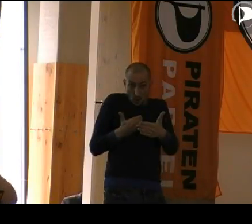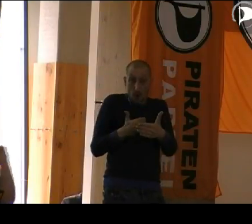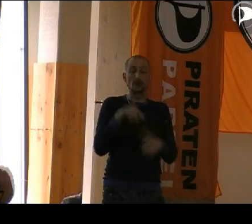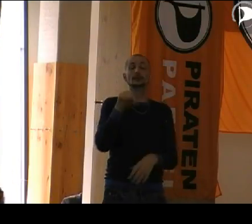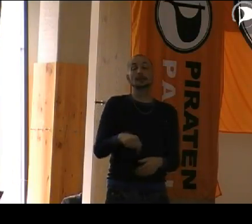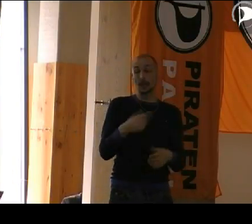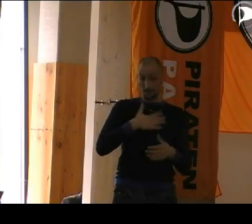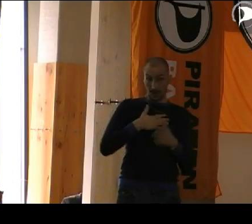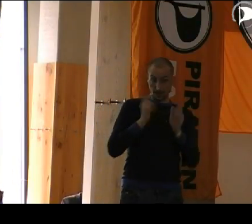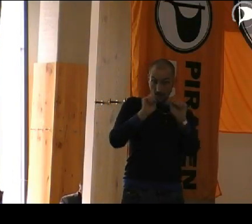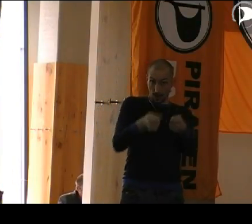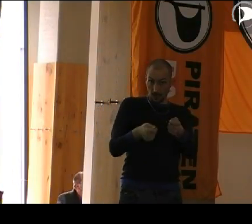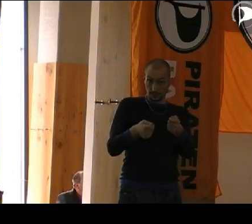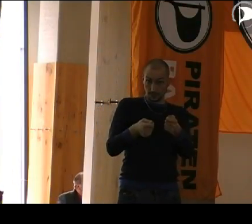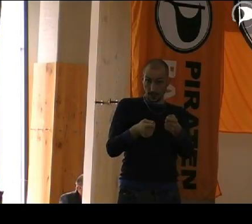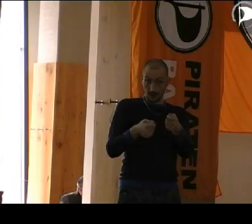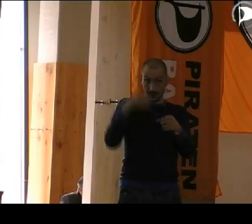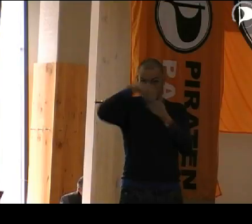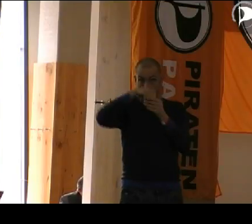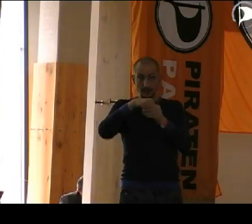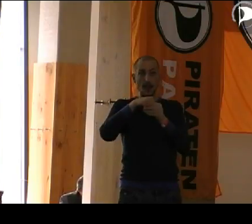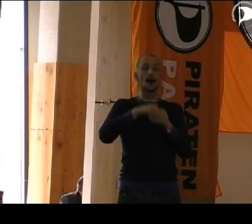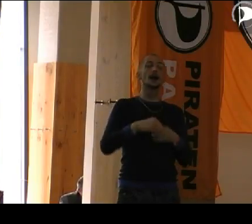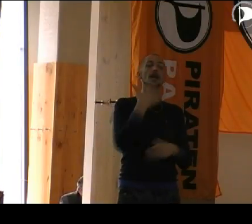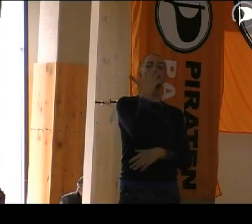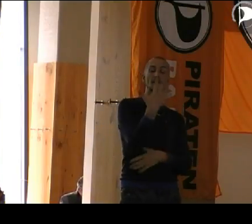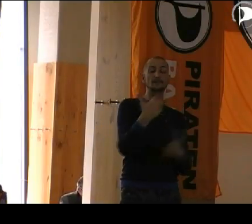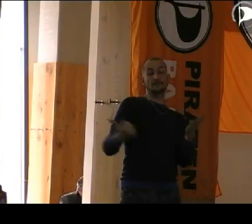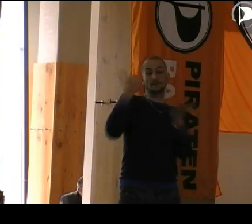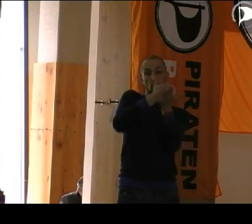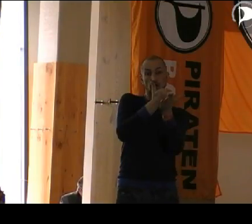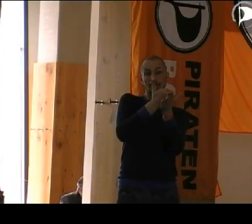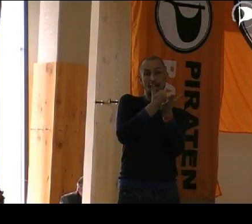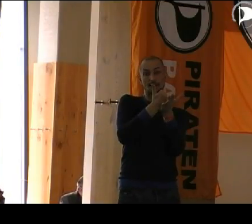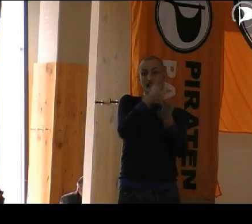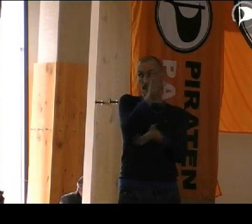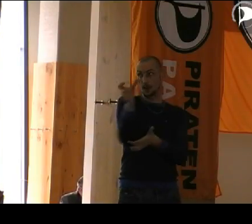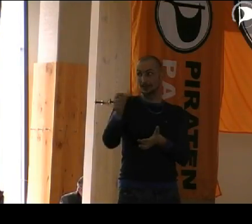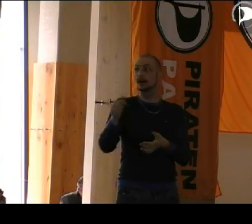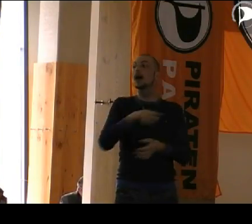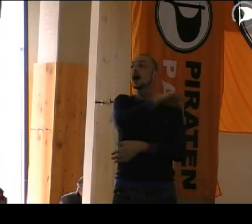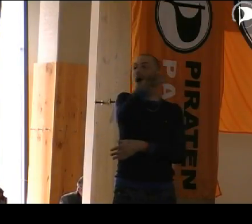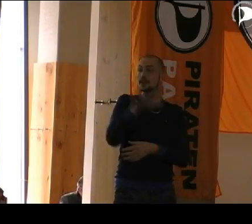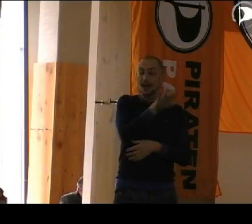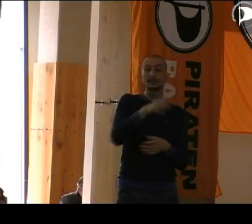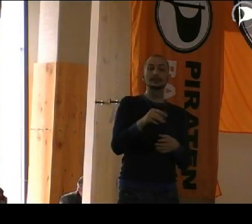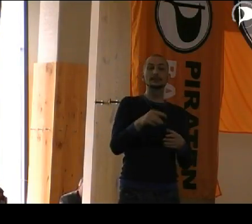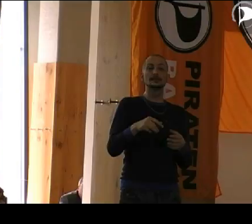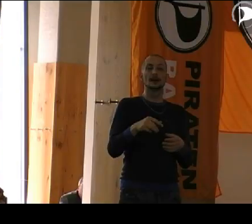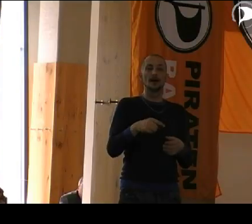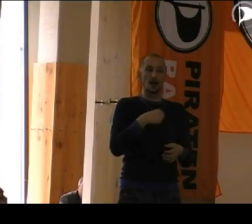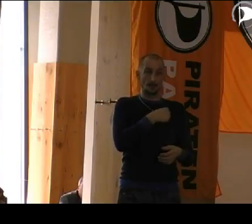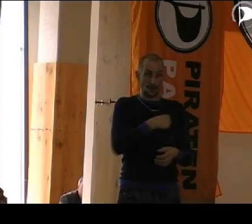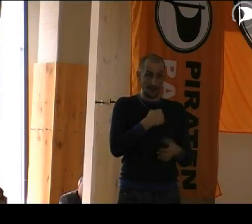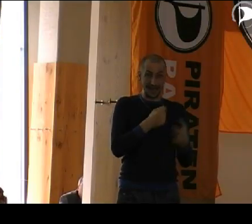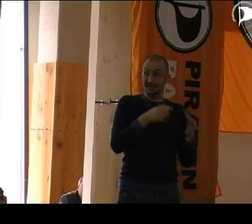bis jetzt mindestens fünf vorstandsmitglieder und der landesparteitag darf darüber entscheiden